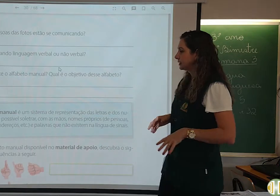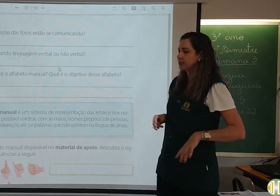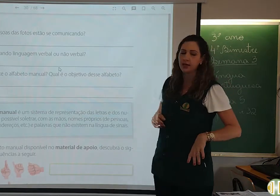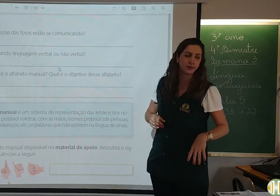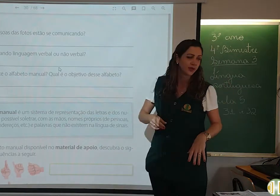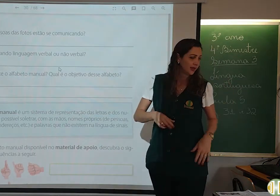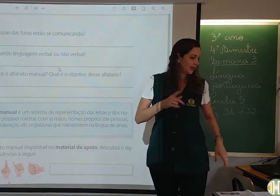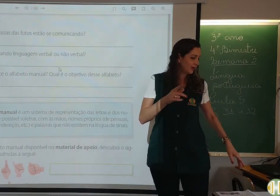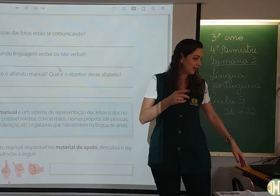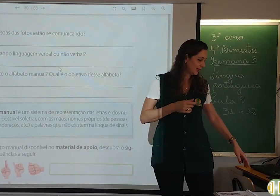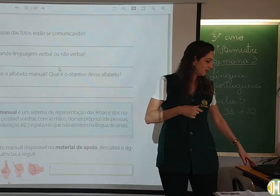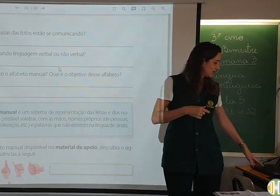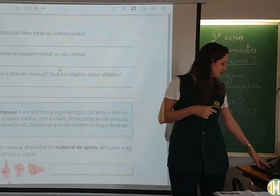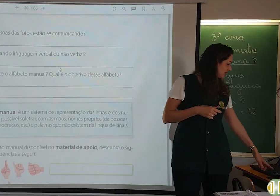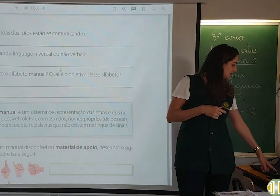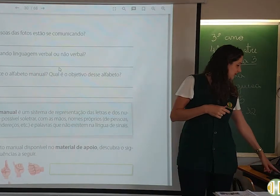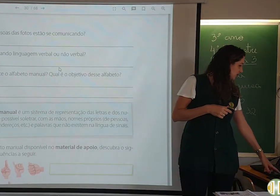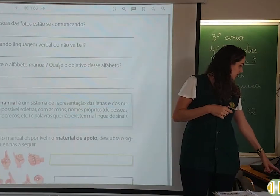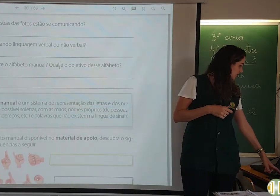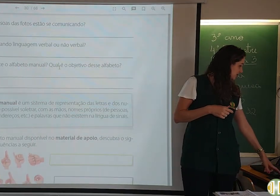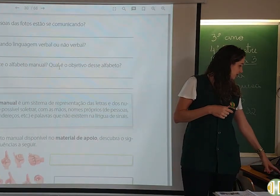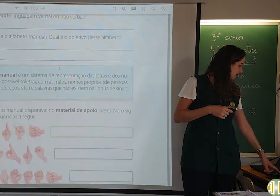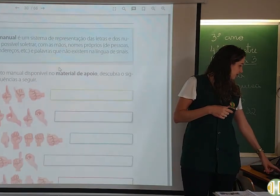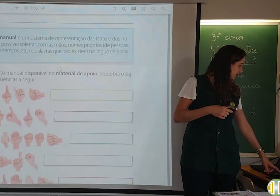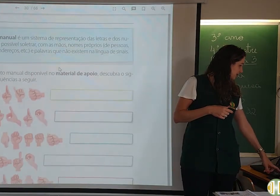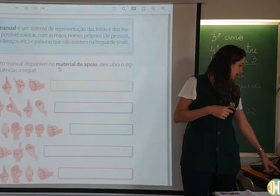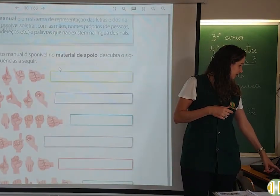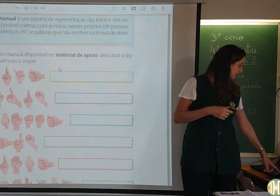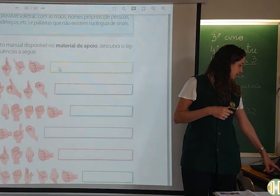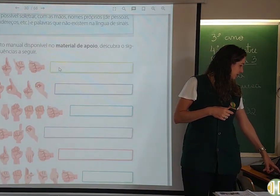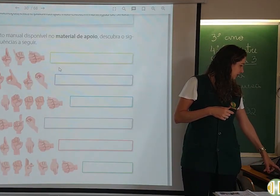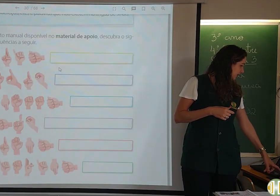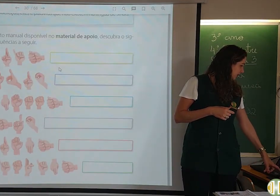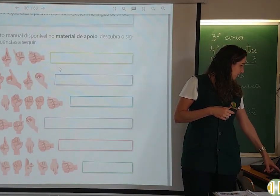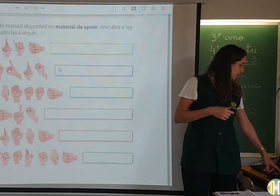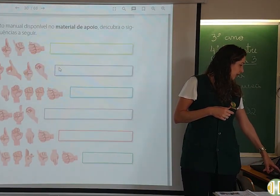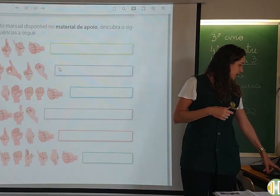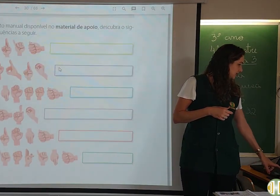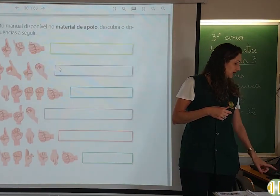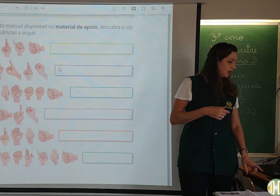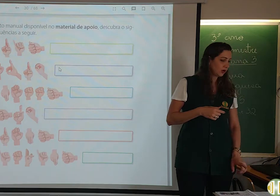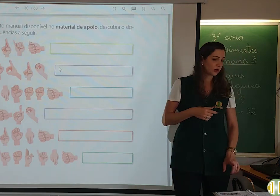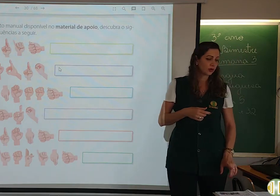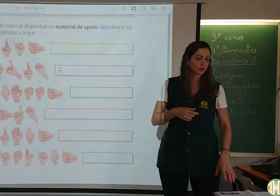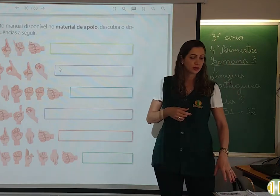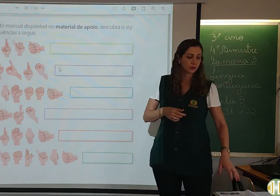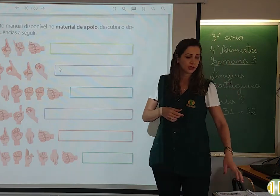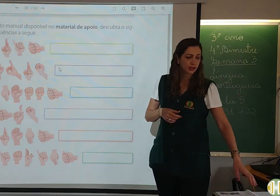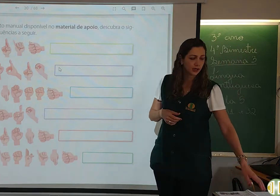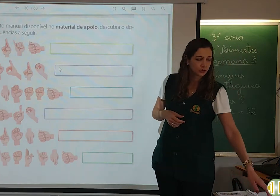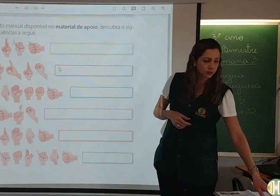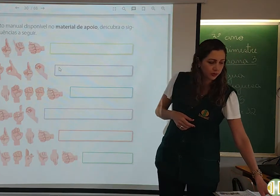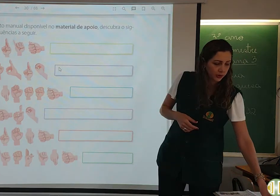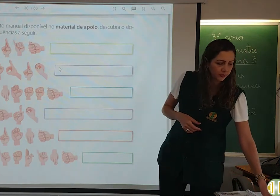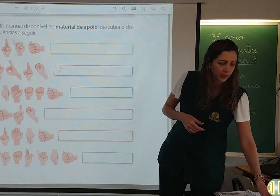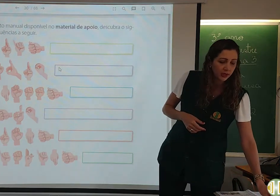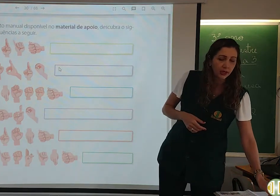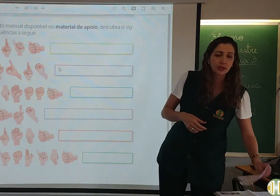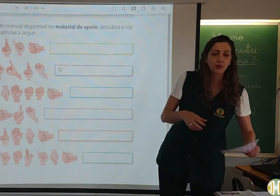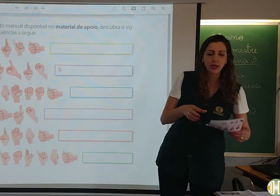tá? E olha lá o exercício que você vai fazer. Começa aí, ó, com o seu material de apoio. Então,